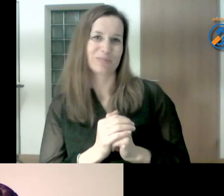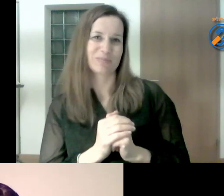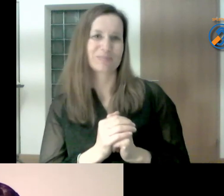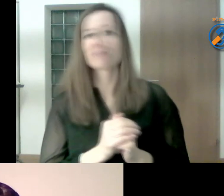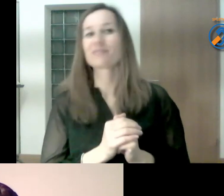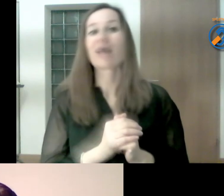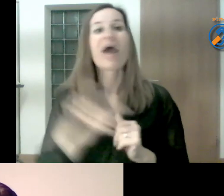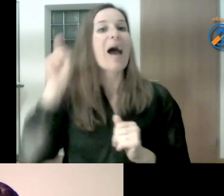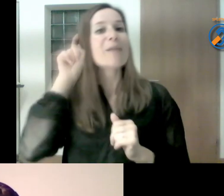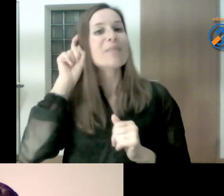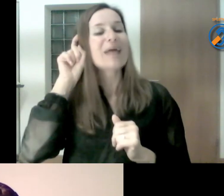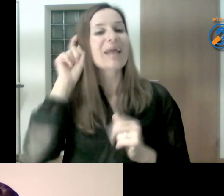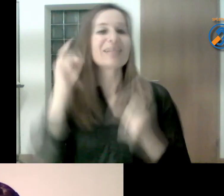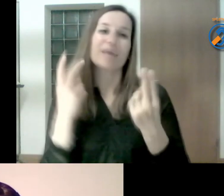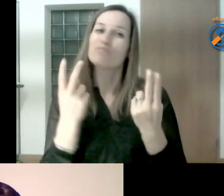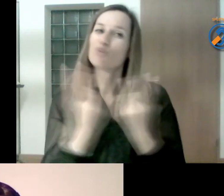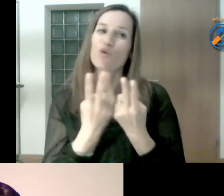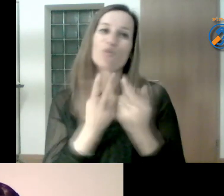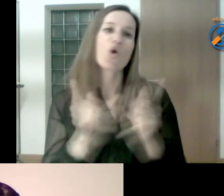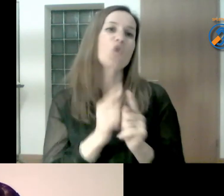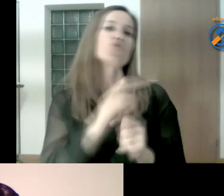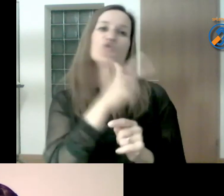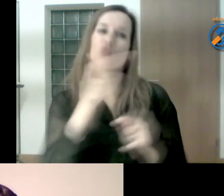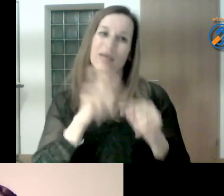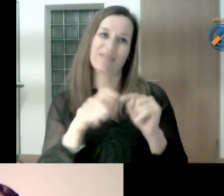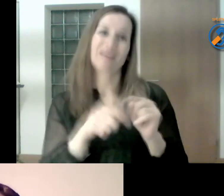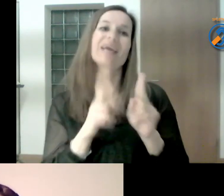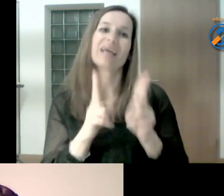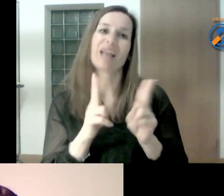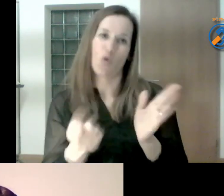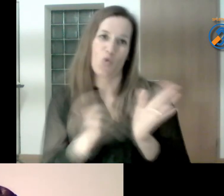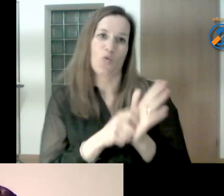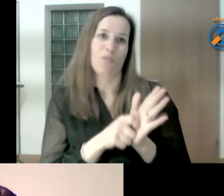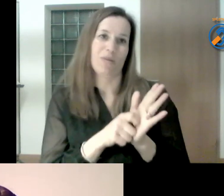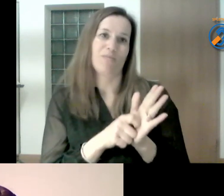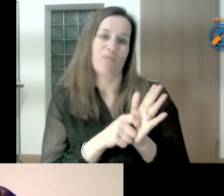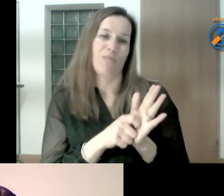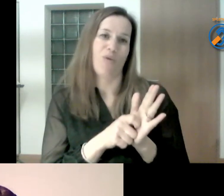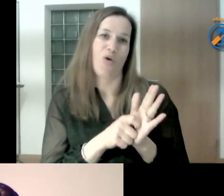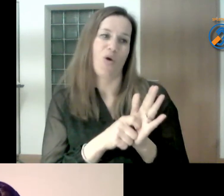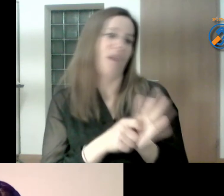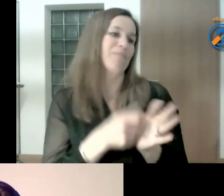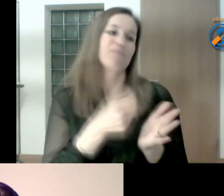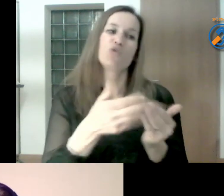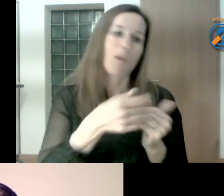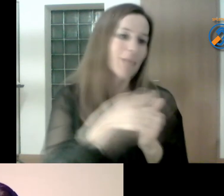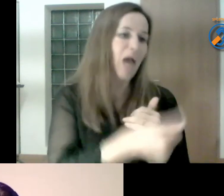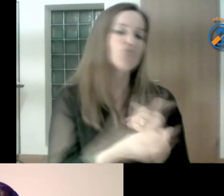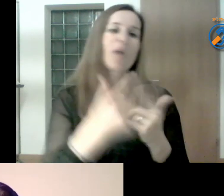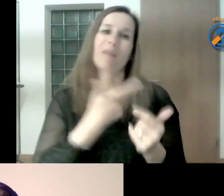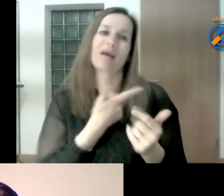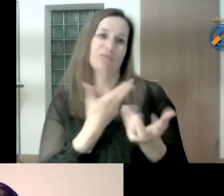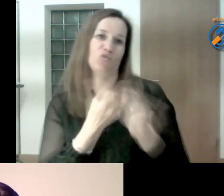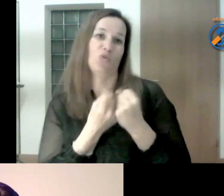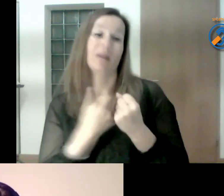Aparat je tako kot z vsemi ostalimi stvari, ki jih lahko kupimo, doplačamo, si sposodimo. Ugotoviti moramo,